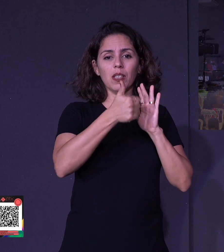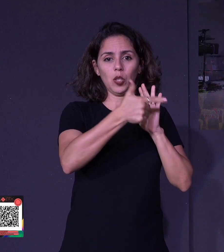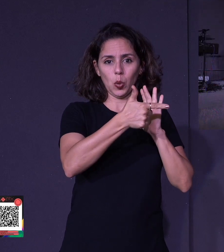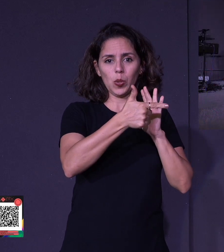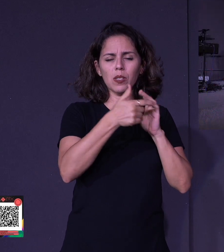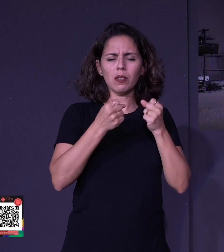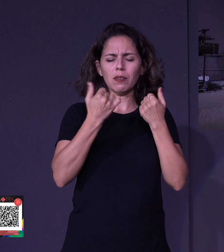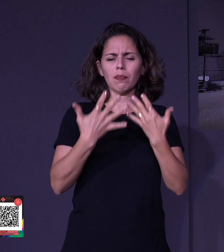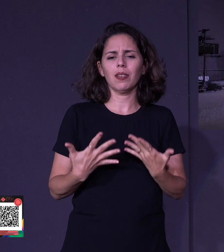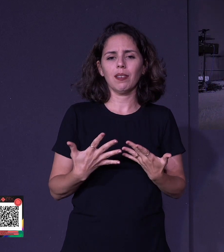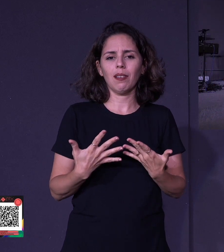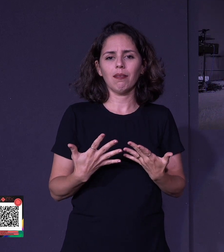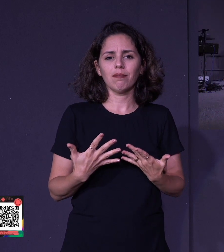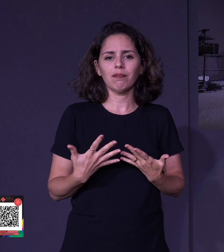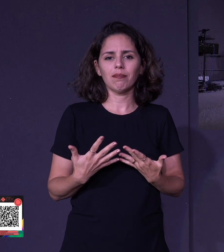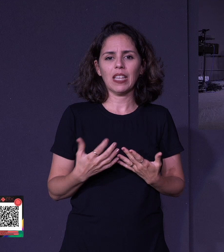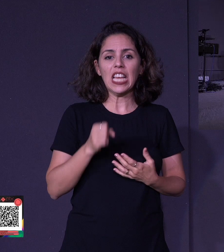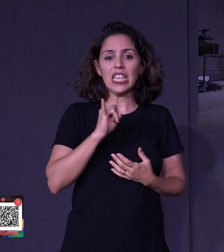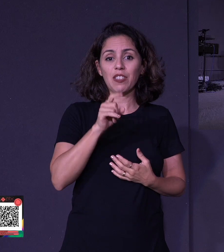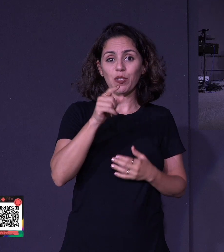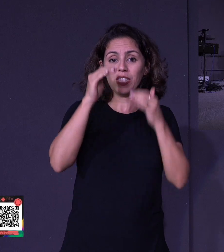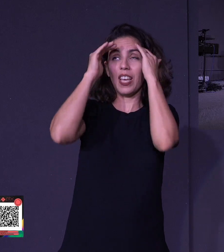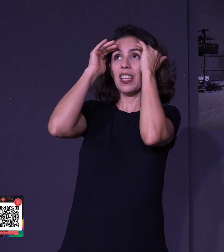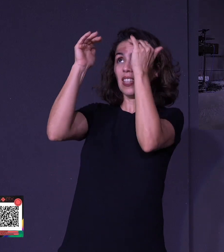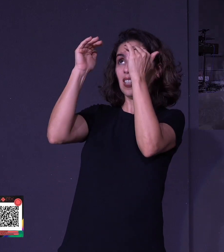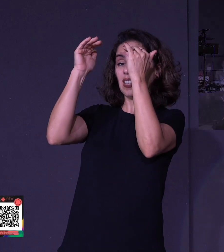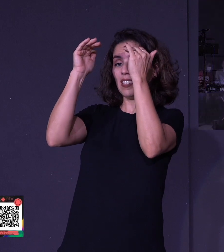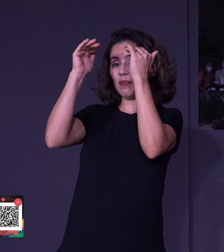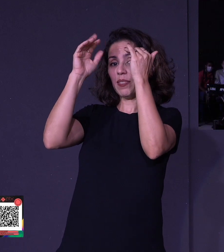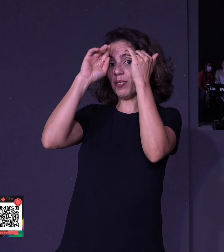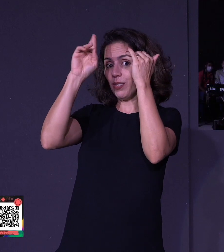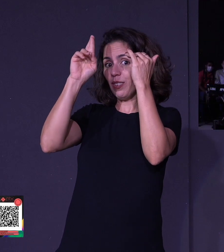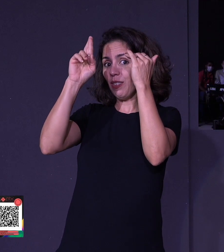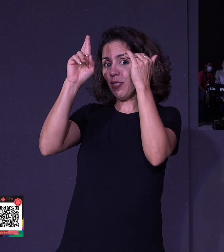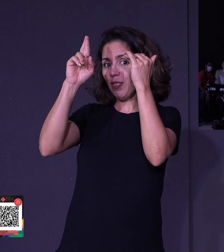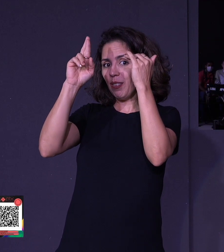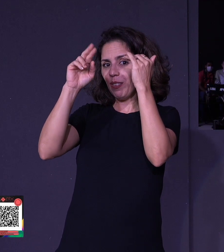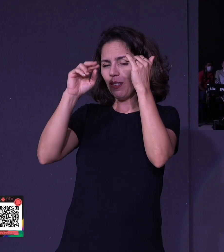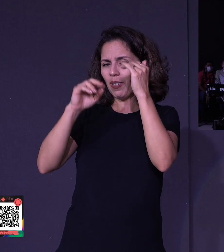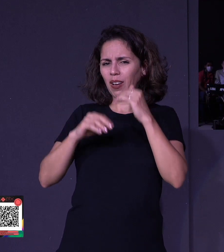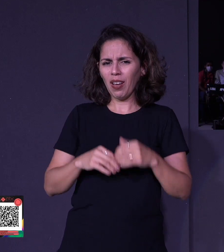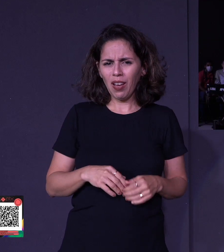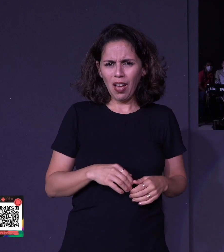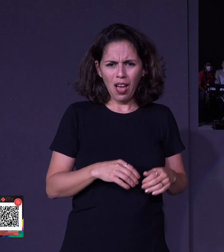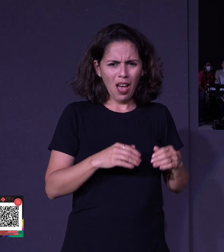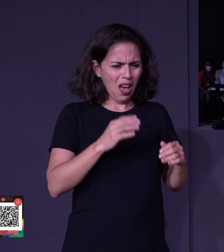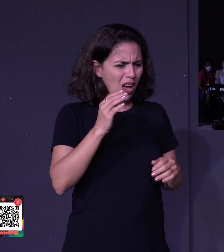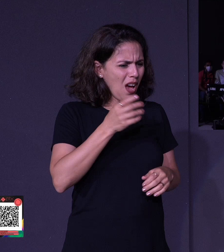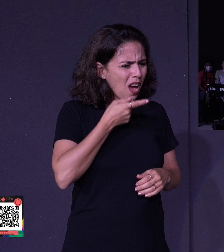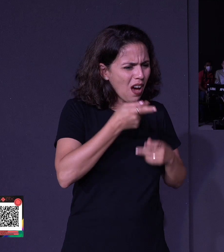que quem teme ao Senhor não temerá más notícias, porque o seu coração